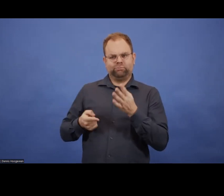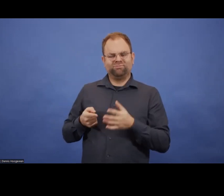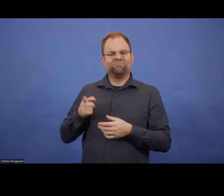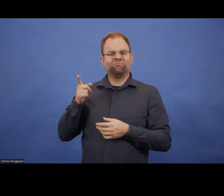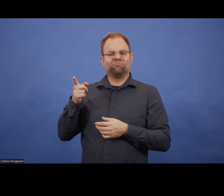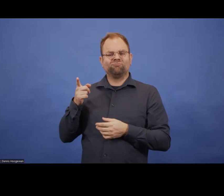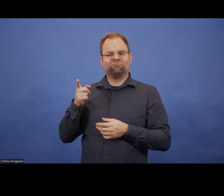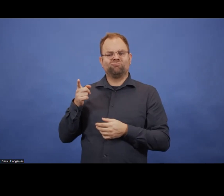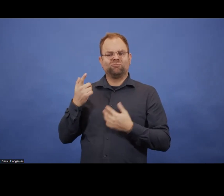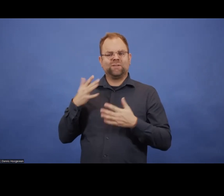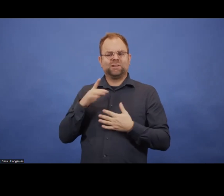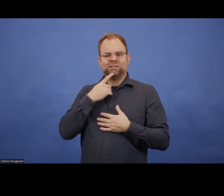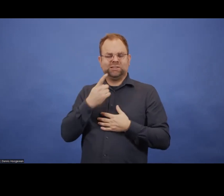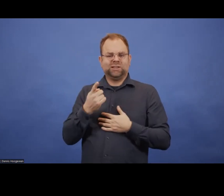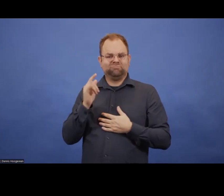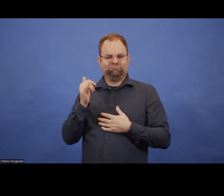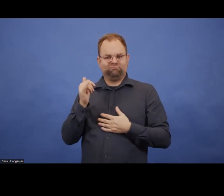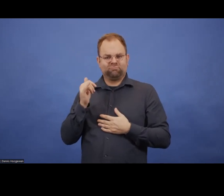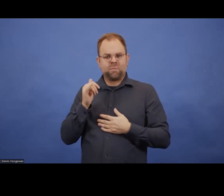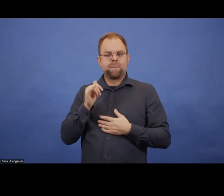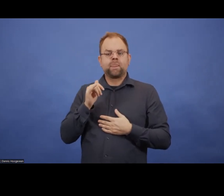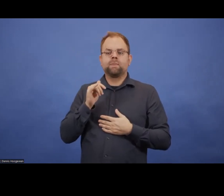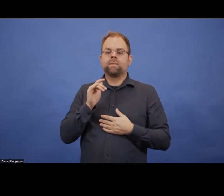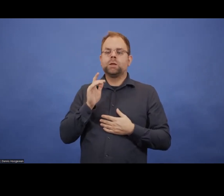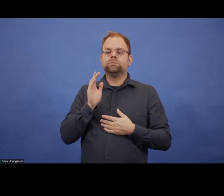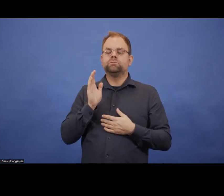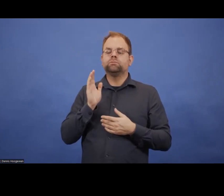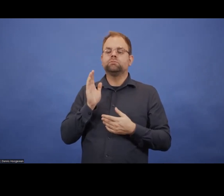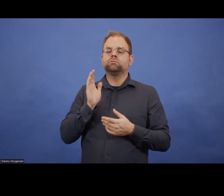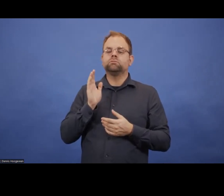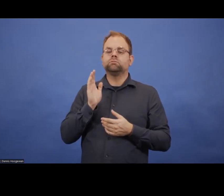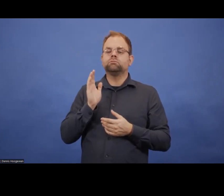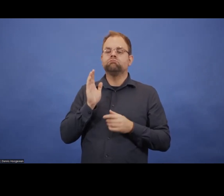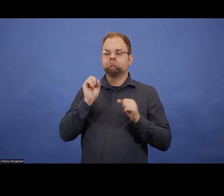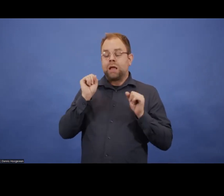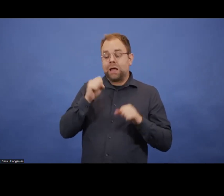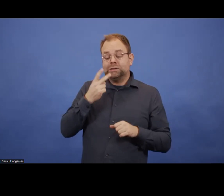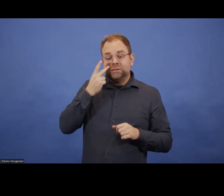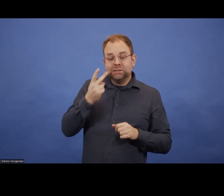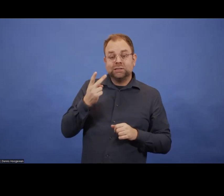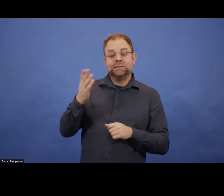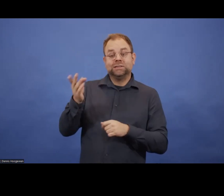Y es una pregunta si se debe considerar la discapacidad como un factor para